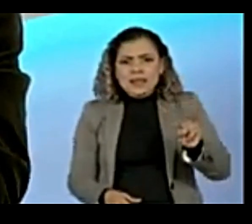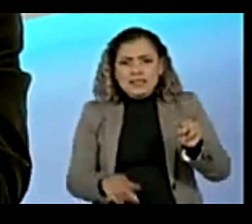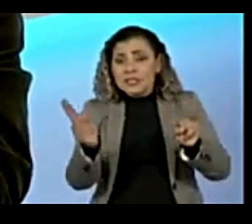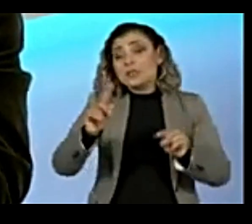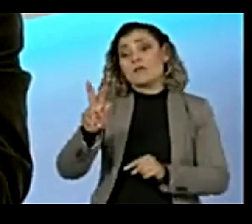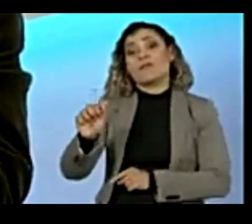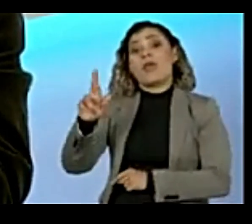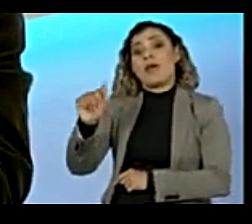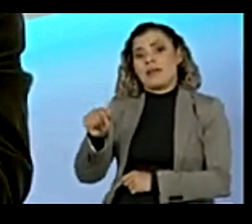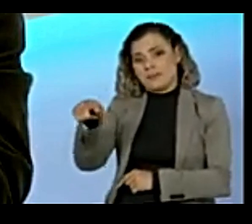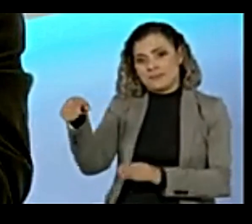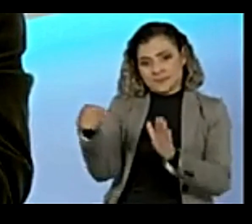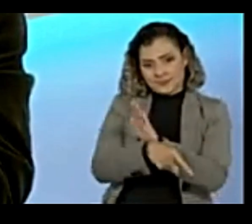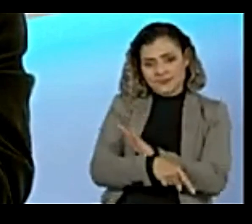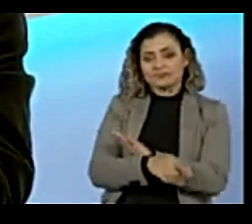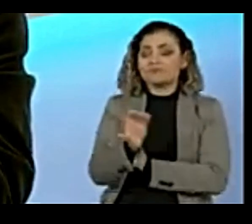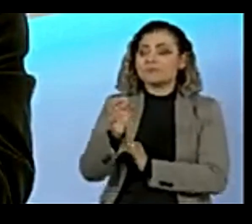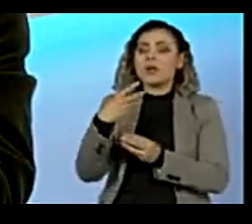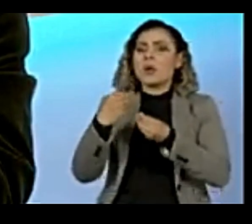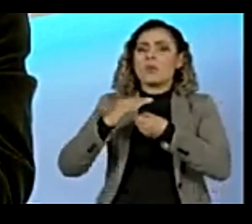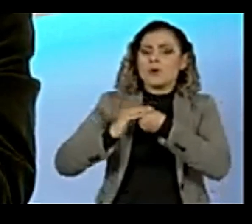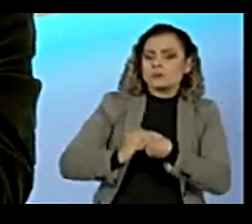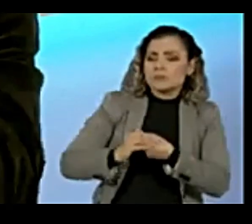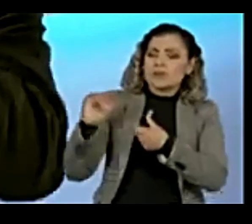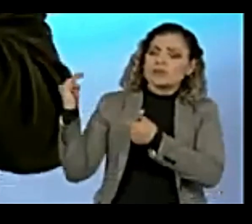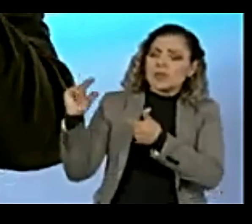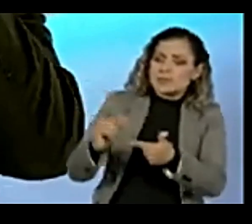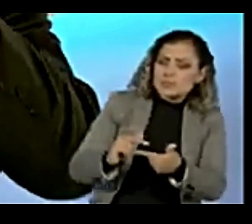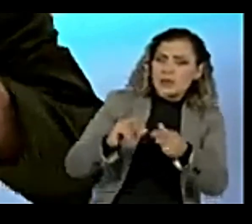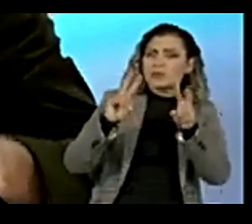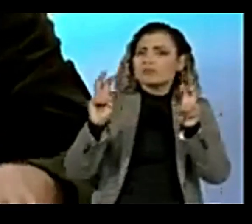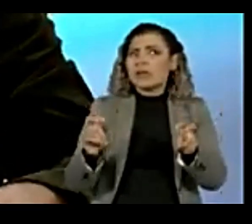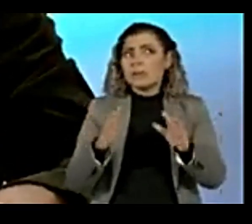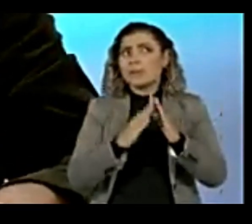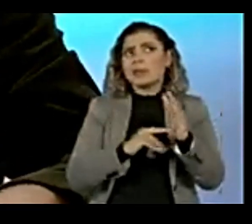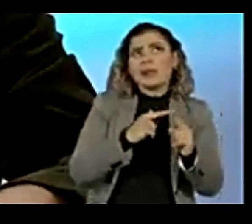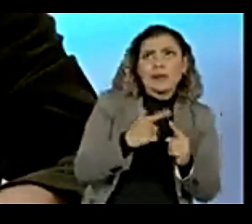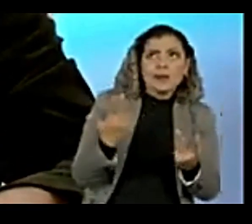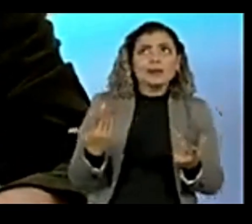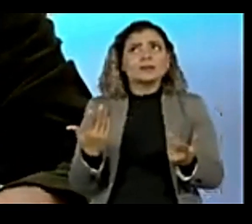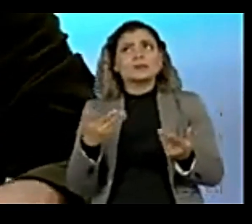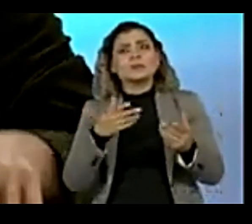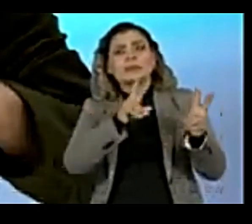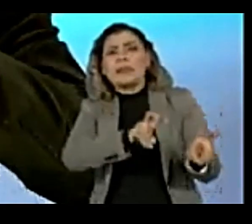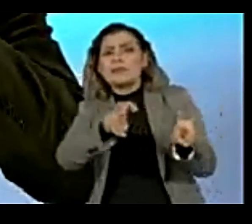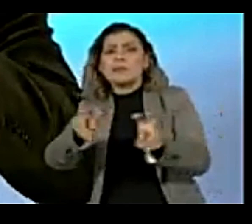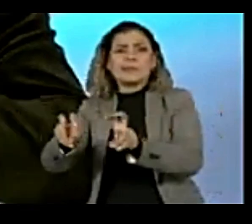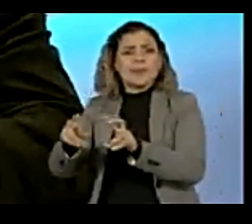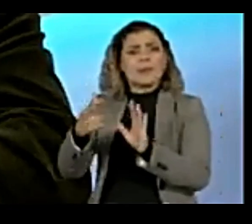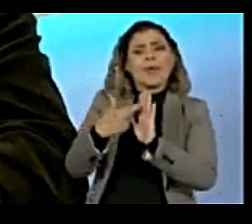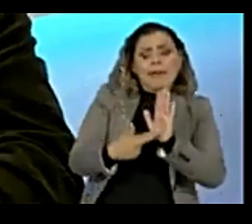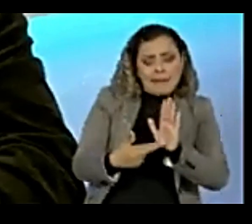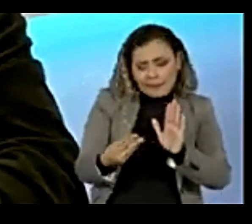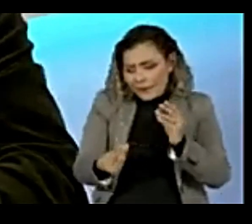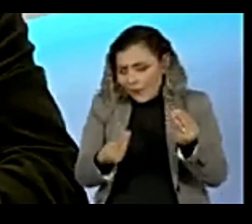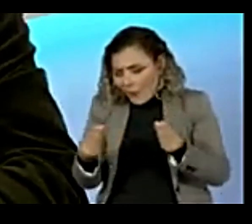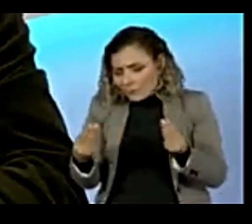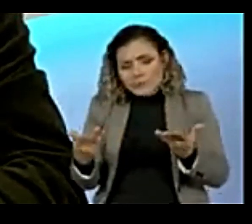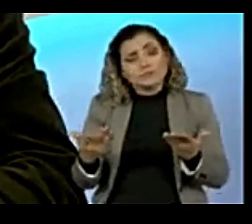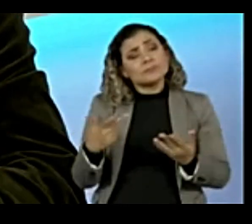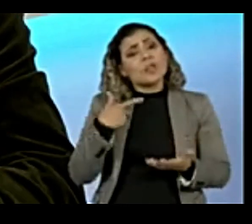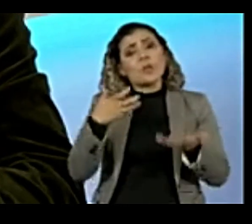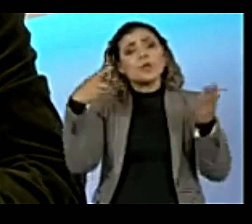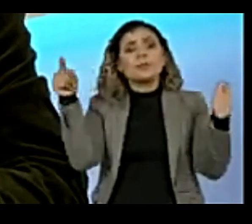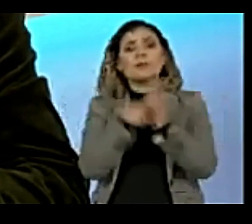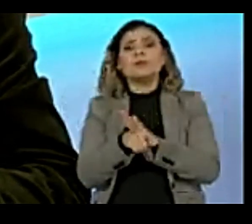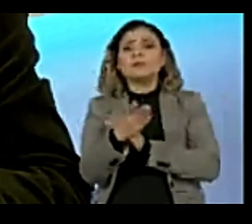mesmo. Falando um pouco das tradições, as opressões relacionadas à igreja, a algumas regras, enfim. E eu queria falar